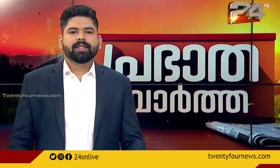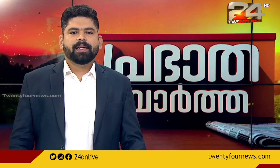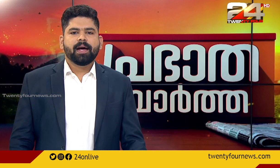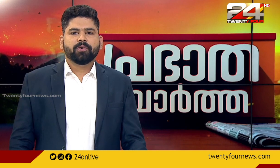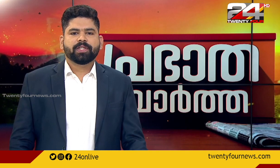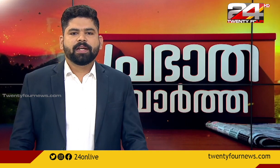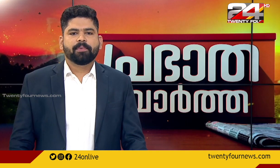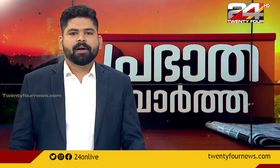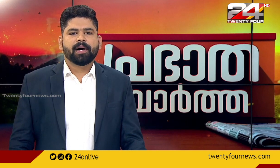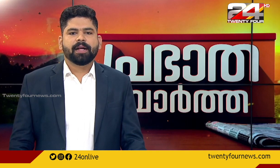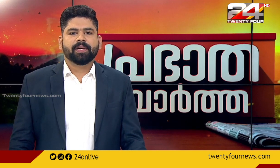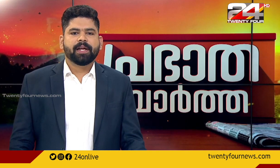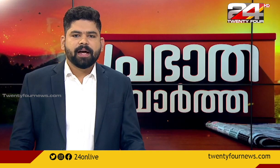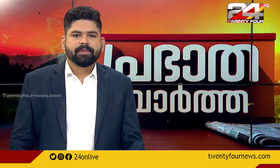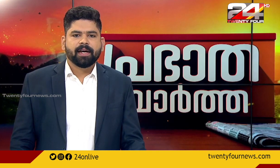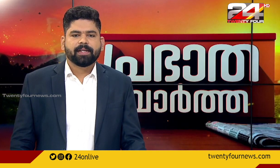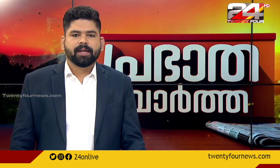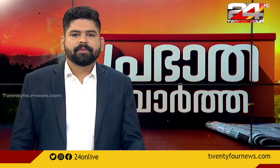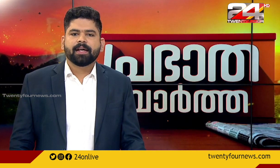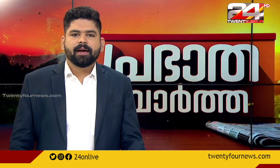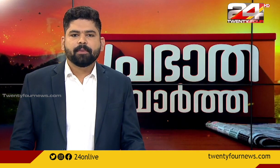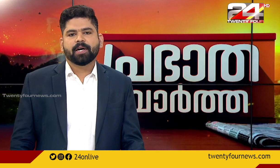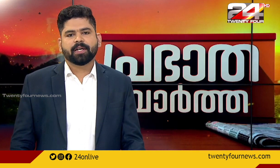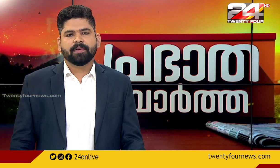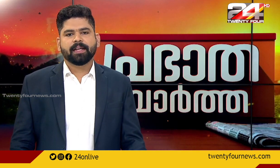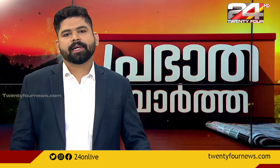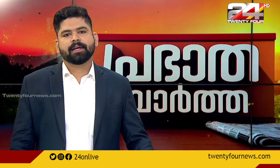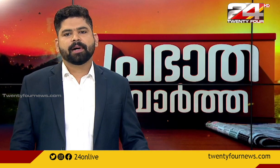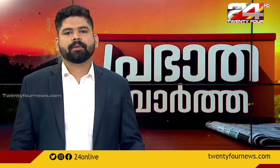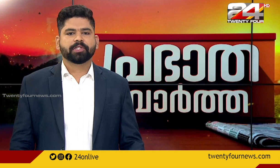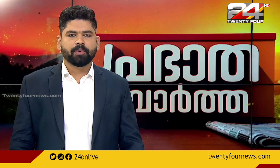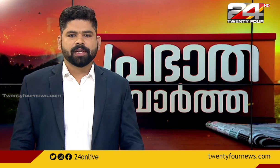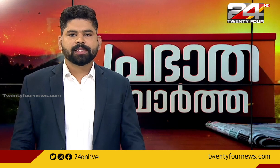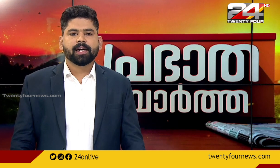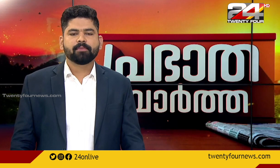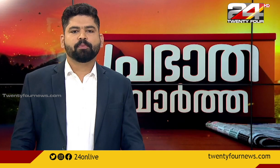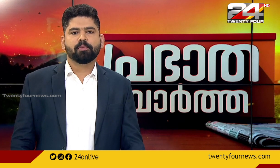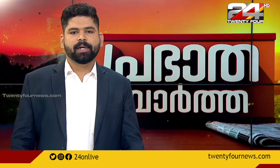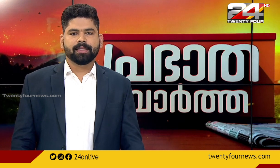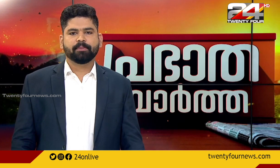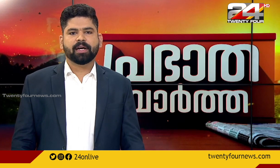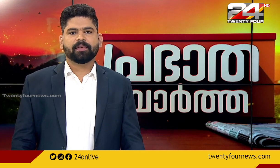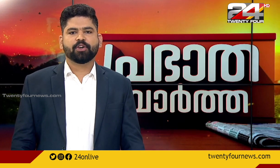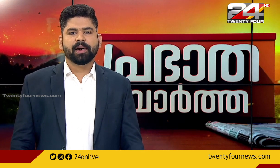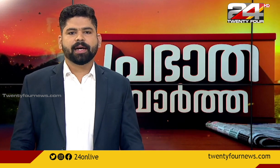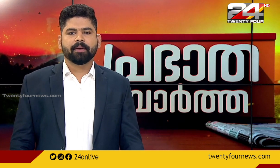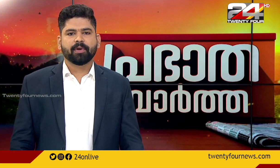സ്വാതന്ത്ര്യ ദിനാഘോഷത്തിന്റെ ഭാഗമായി ബദിരരായ വിദ്യാർത്ഥികൾക്ക് വേണ്ടി ആംഗ്യ ഭാഷയിൽ വന്ദേമാതരം ആലപിച്ച പോലീസ്. ഞങ്ങളും ഒപ്പമുണ്ട് എന്ന മുദ്രാവാക്യവുമായാണ്